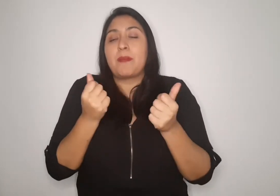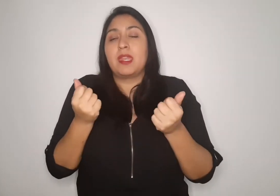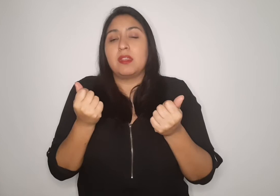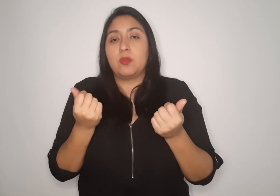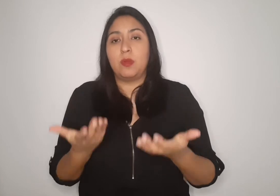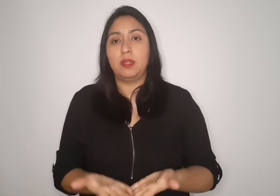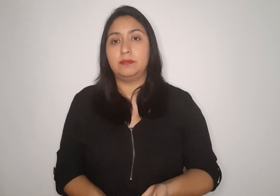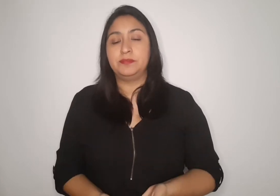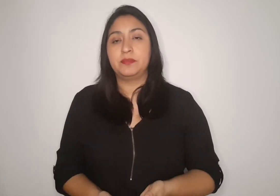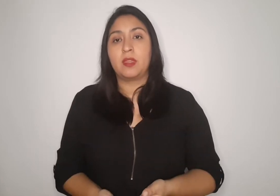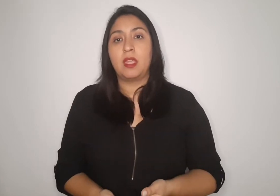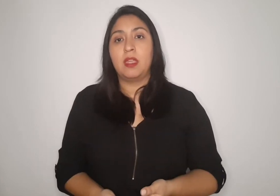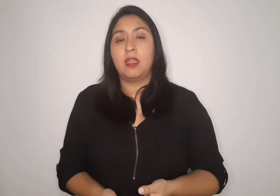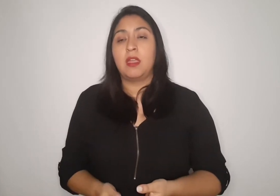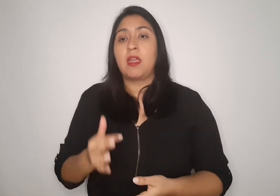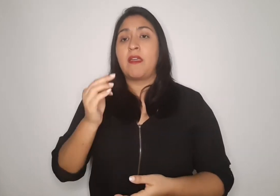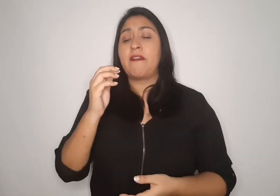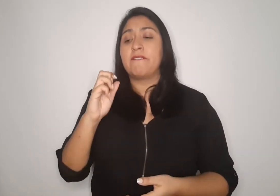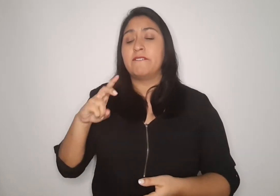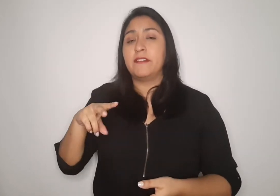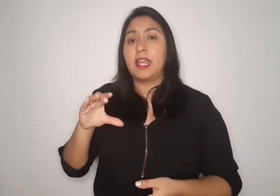es Huitrepantu